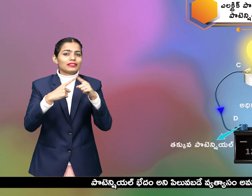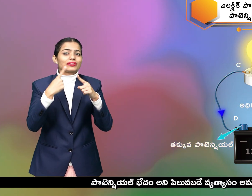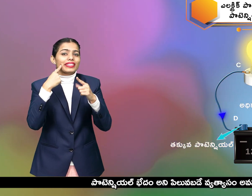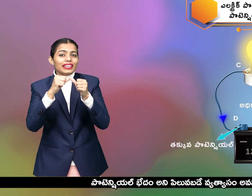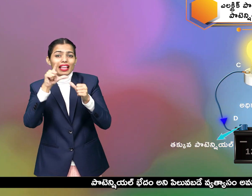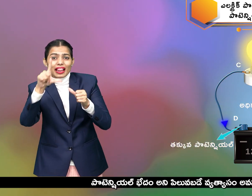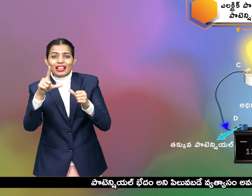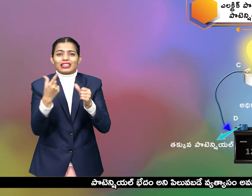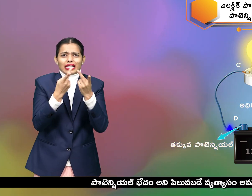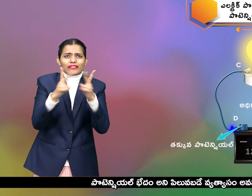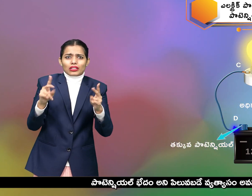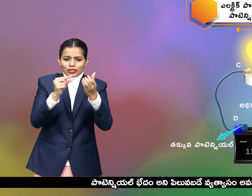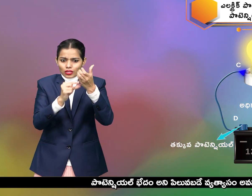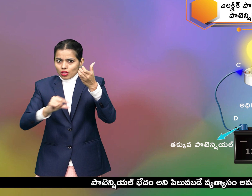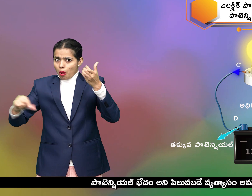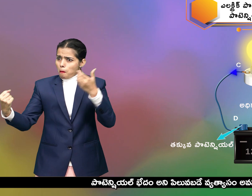అవసరం.